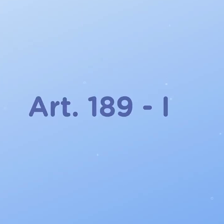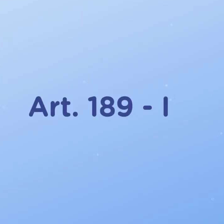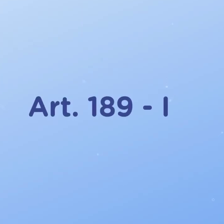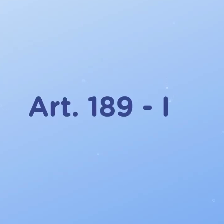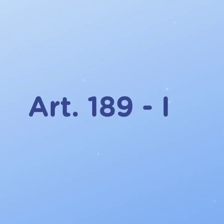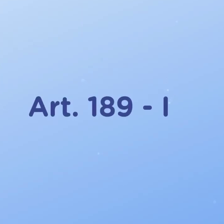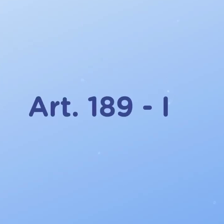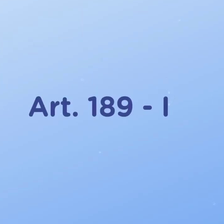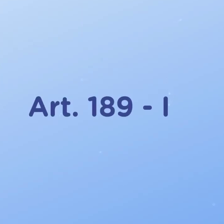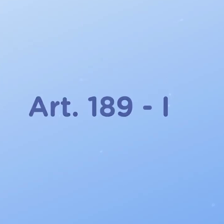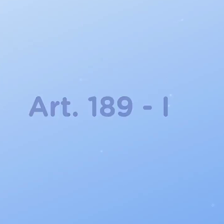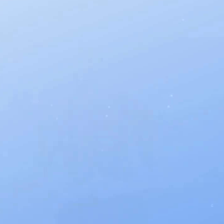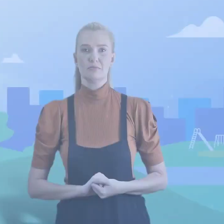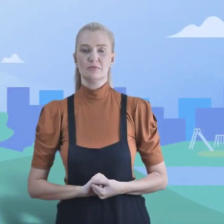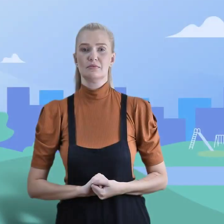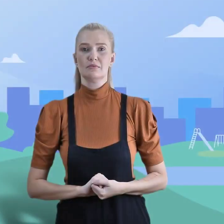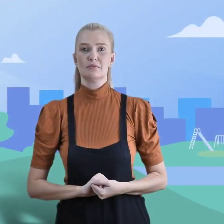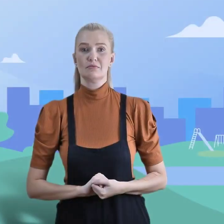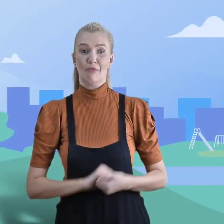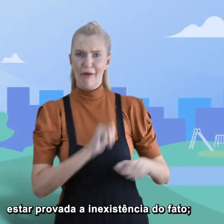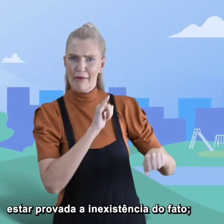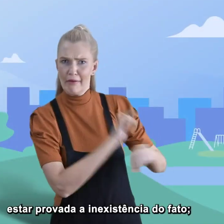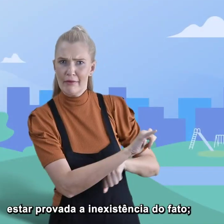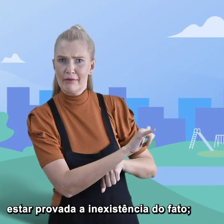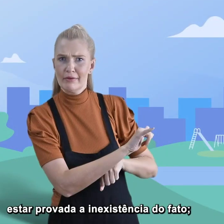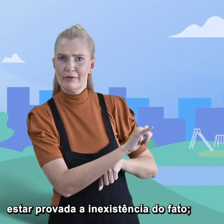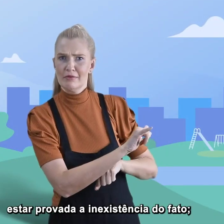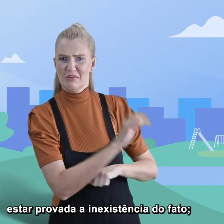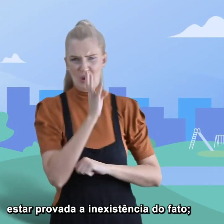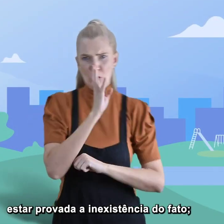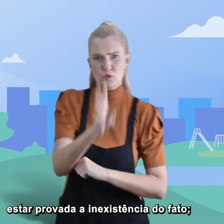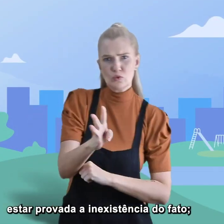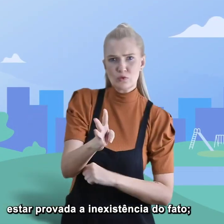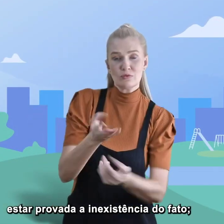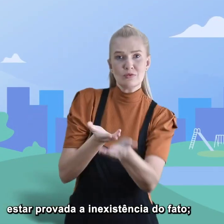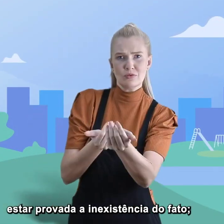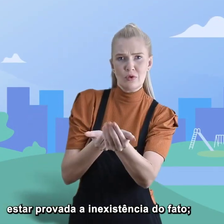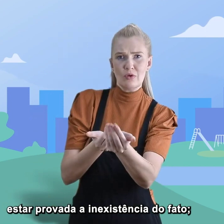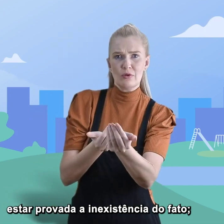Artigo 189, inciso 1º. Estar provada a inexistência do fato.